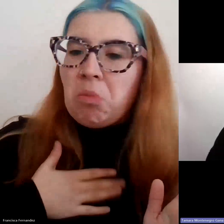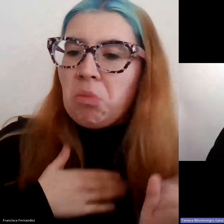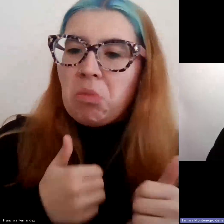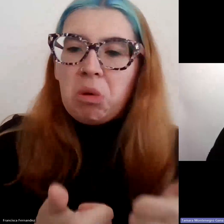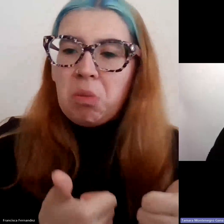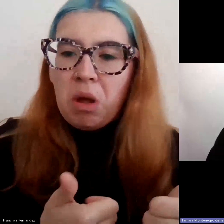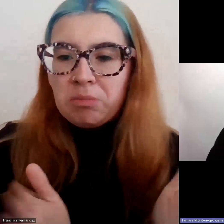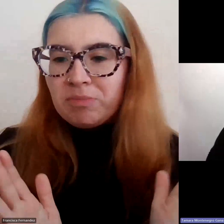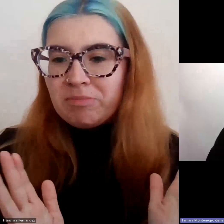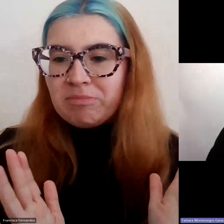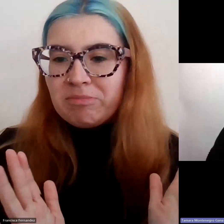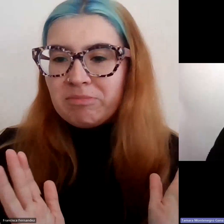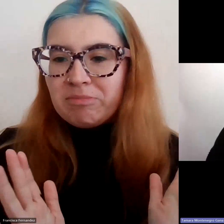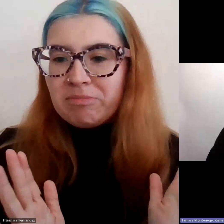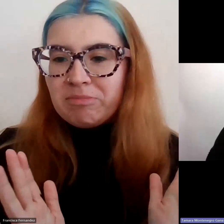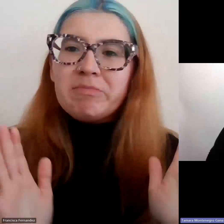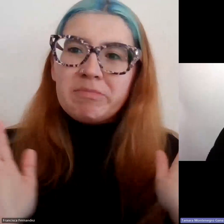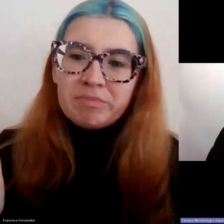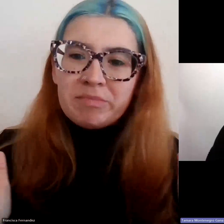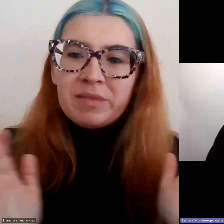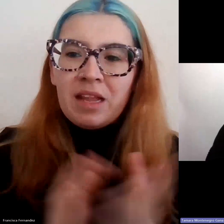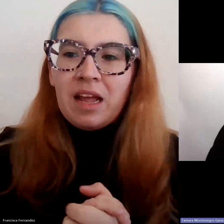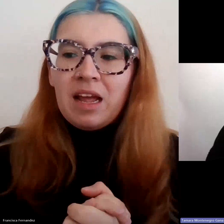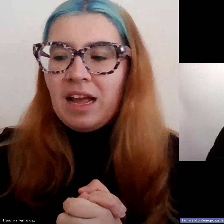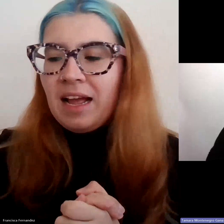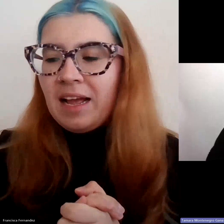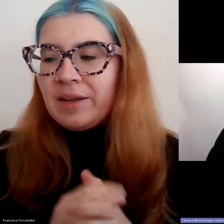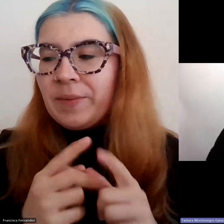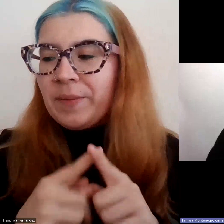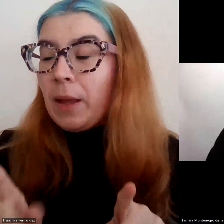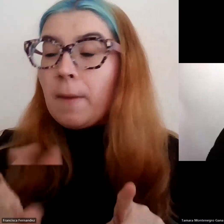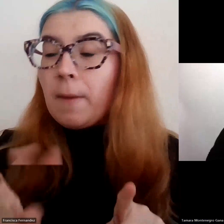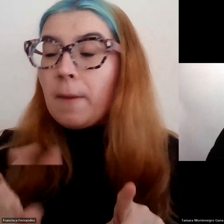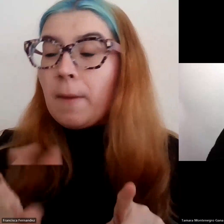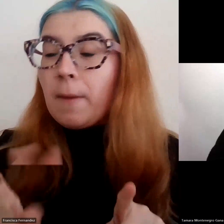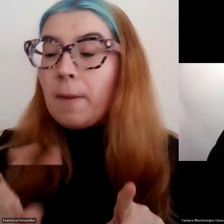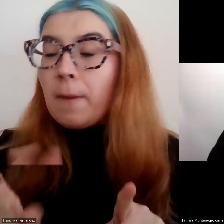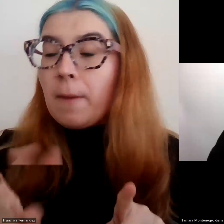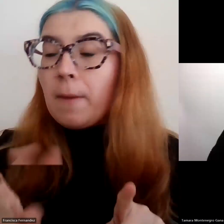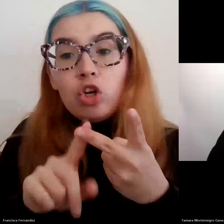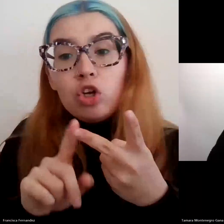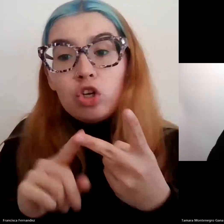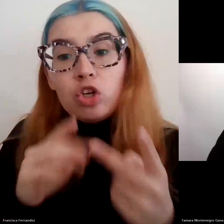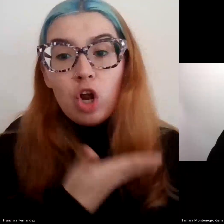ese consejo de que él lo podía hacer y que no iba a haber problema, que eso le iba a hacer bien.